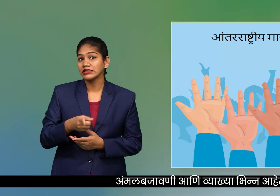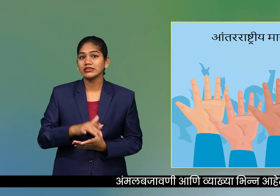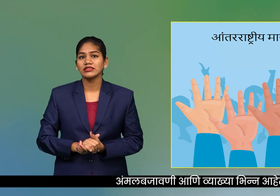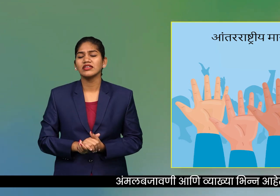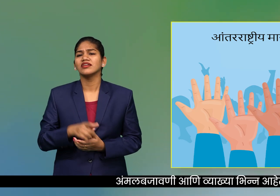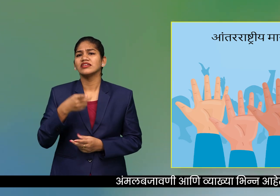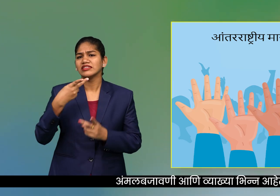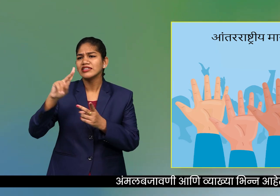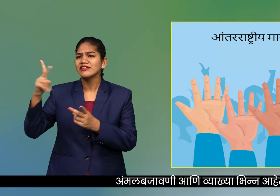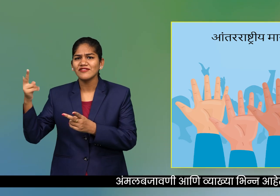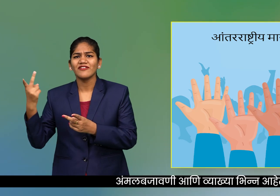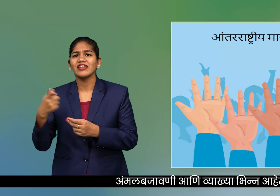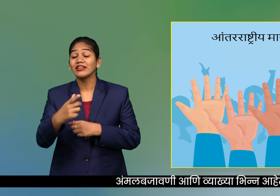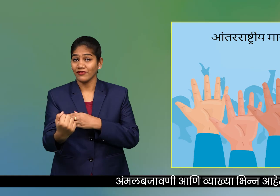अंमलबजावणी आणि व्याख्या भिन्न आहेत.